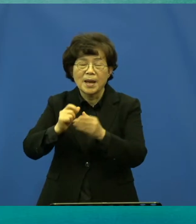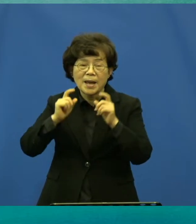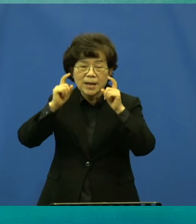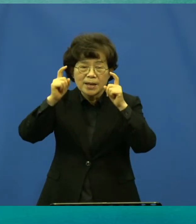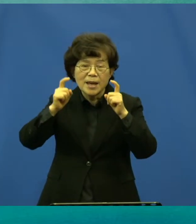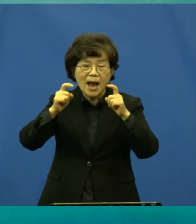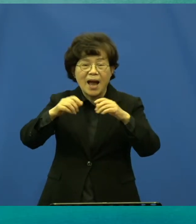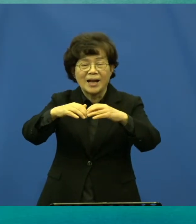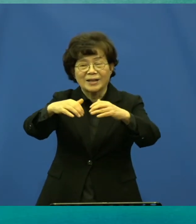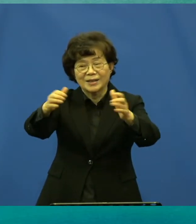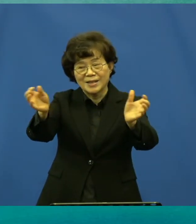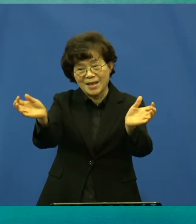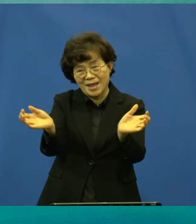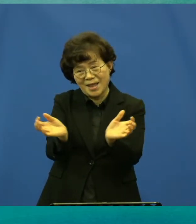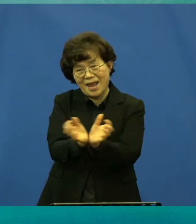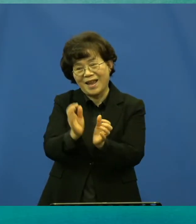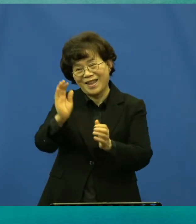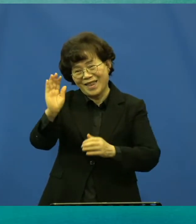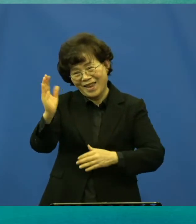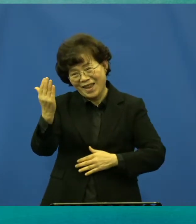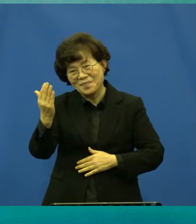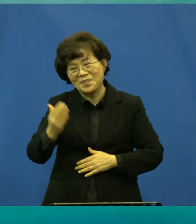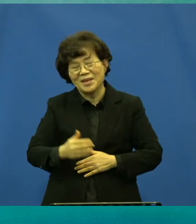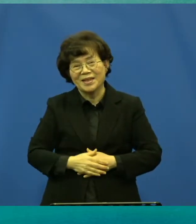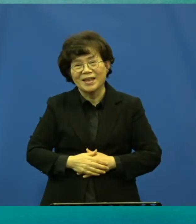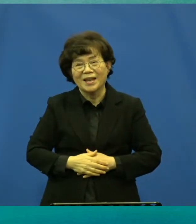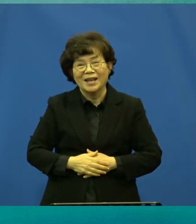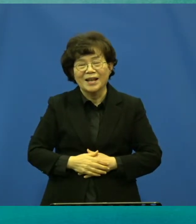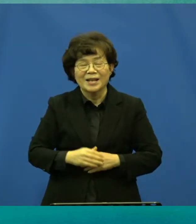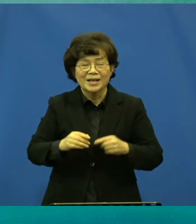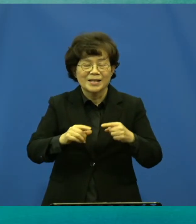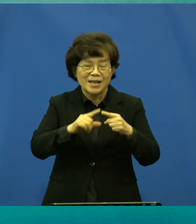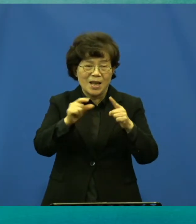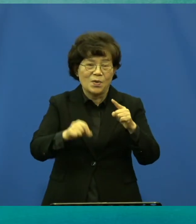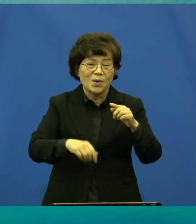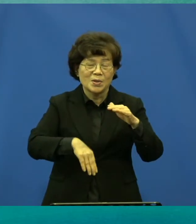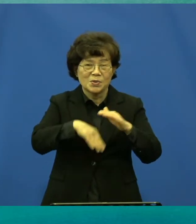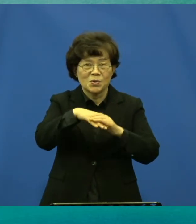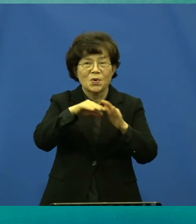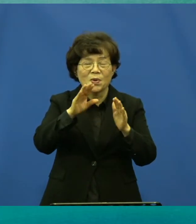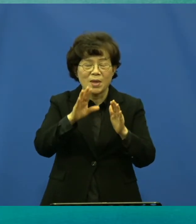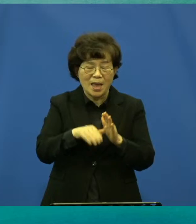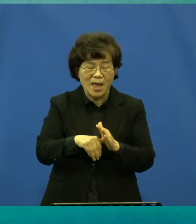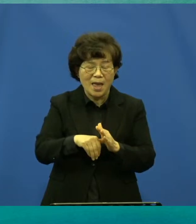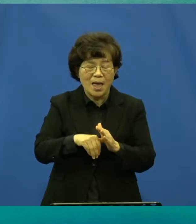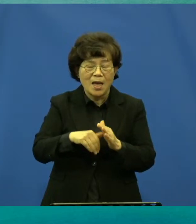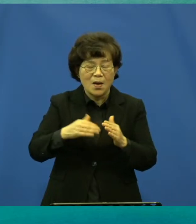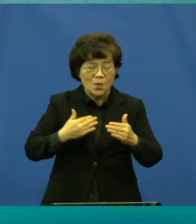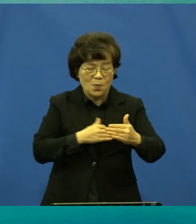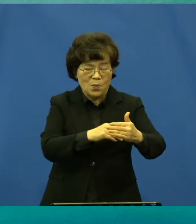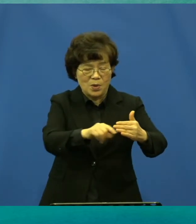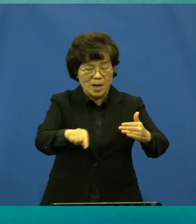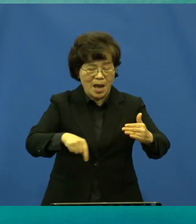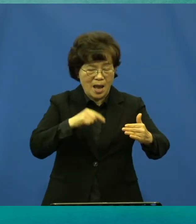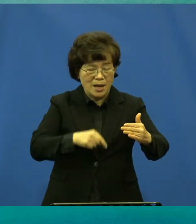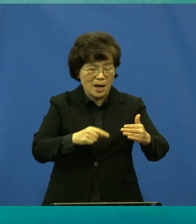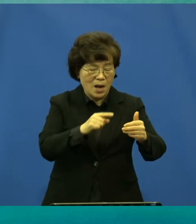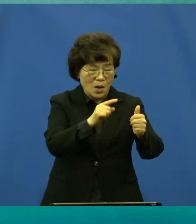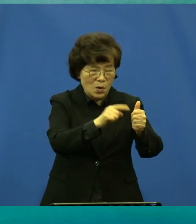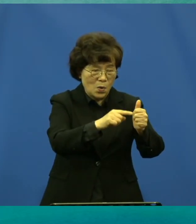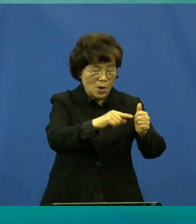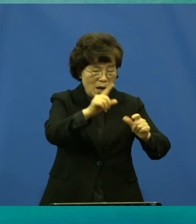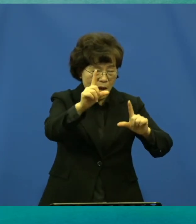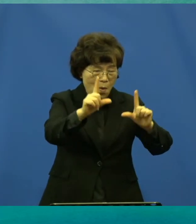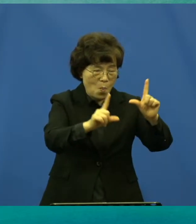양떼들이 되어야 될 줄로 믿습니다. 이 신년 연초에 우리 안에 요나의 그